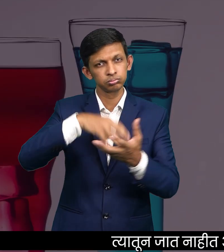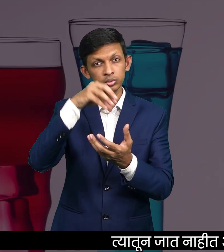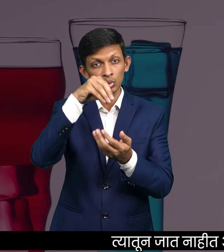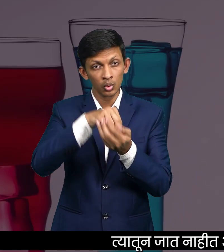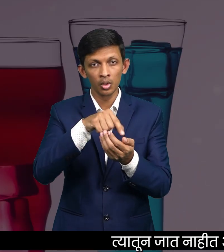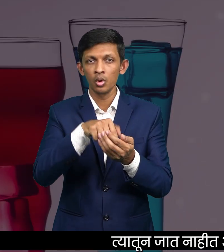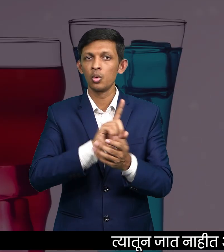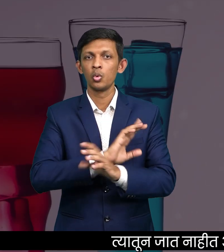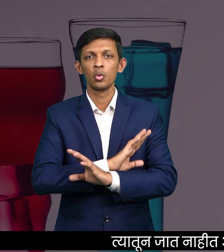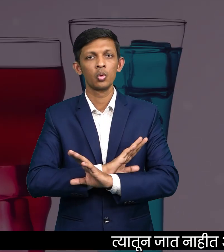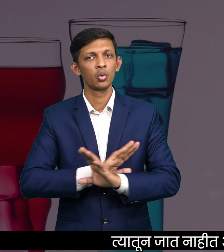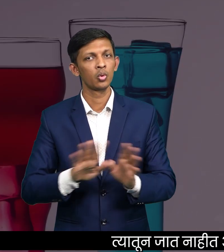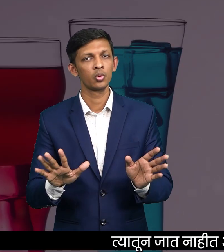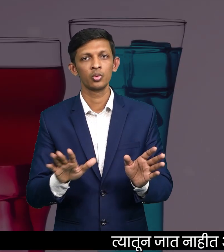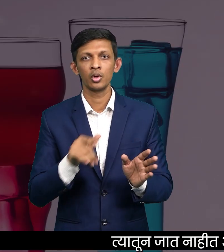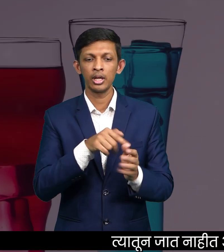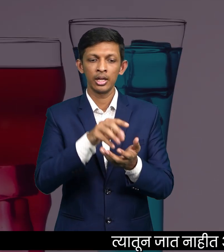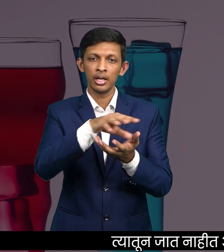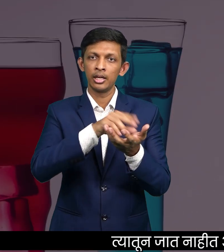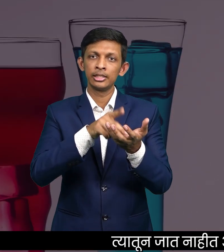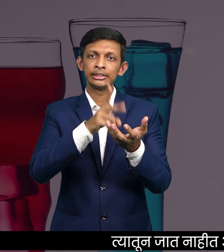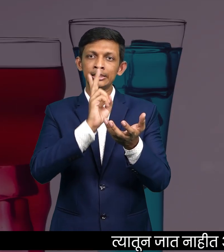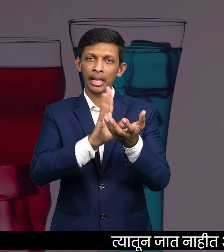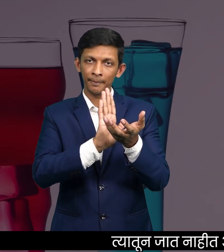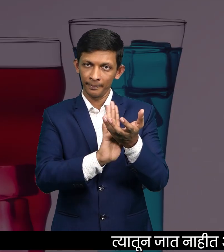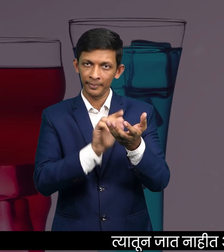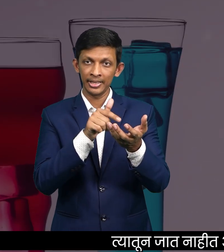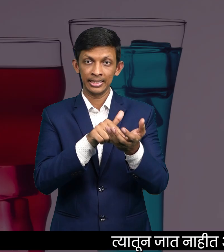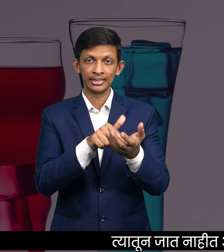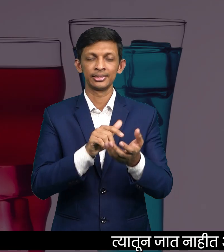त्यातून जात नाहीत आणि फिल्टरवरच राहतात.